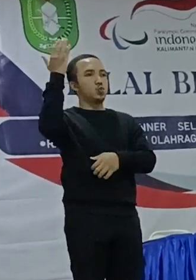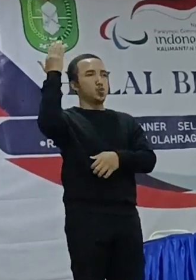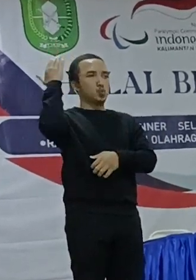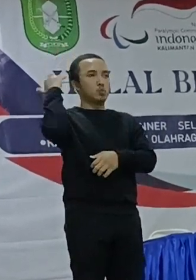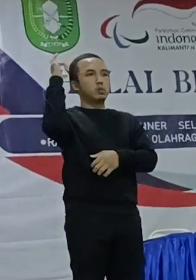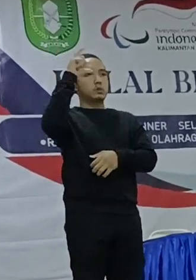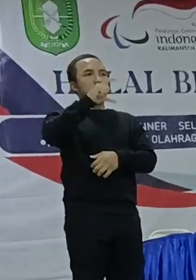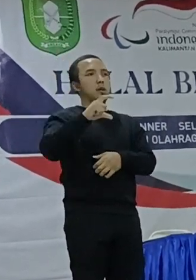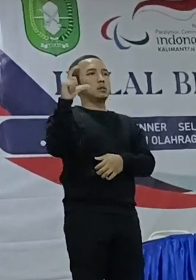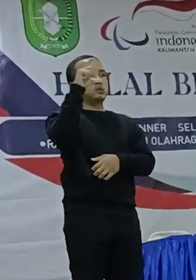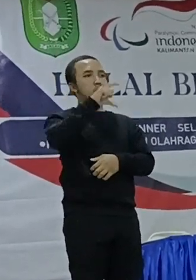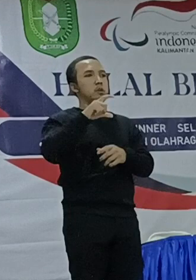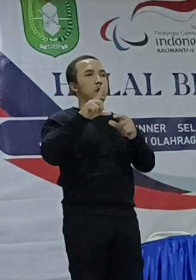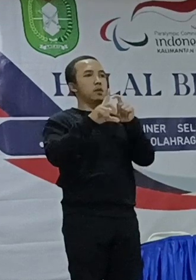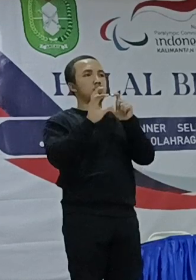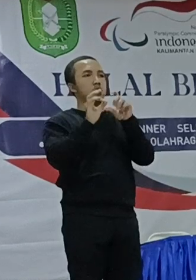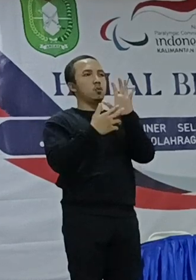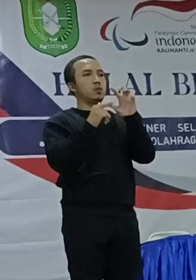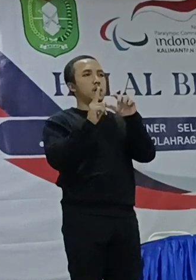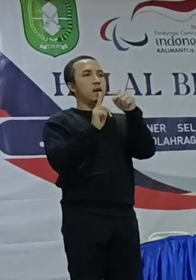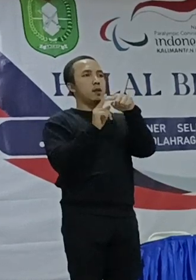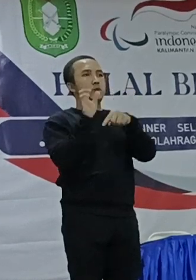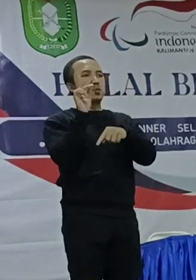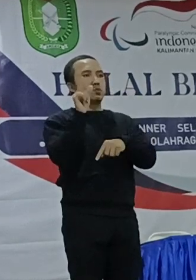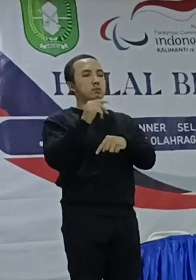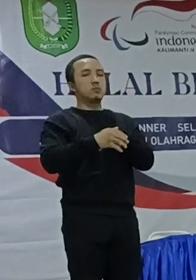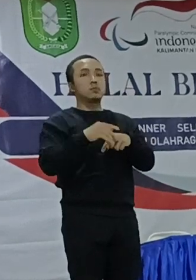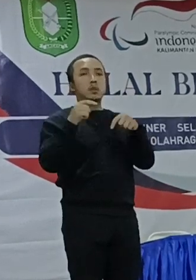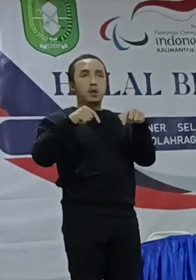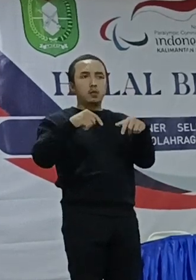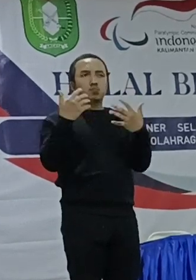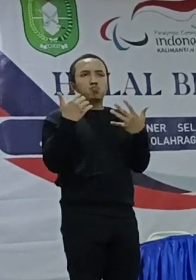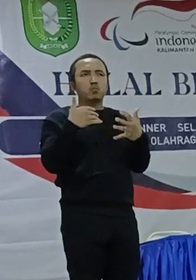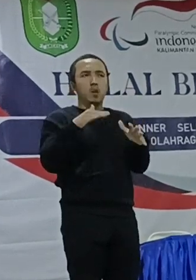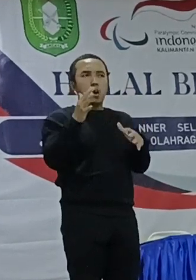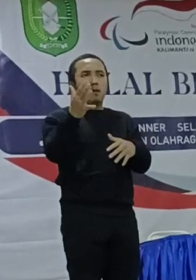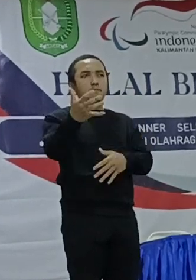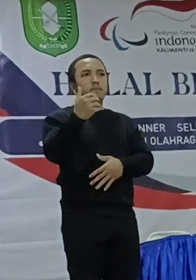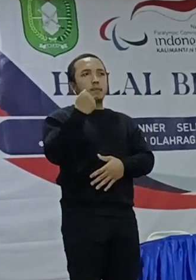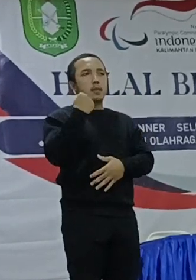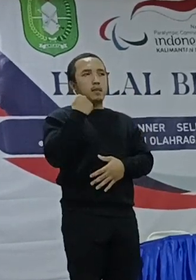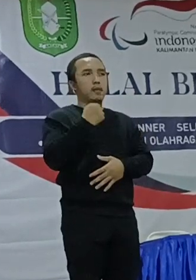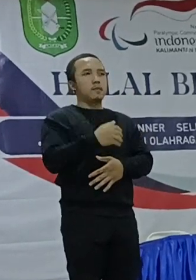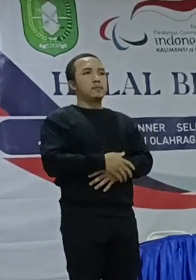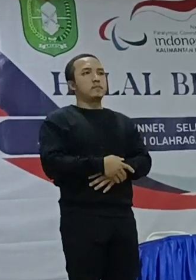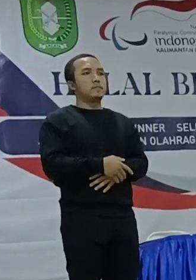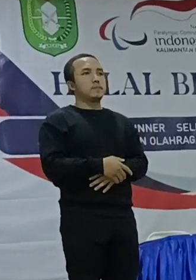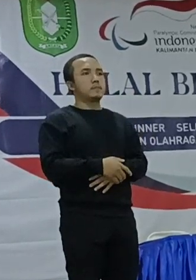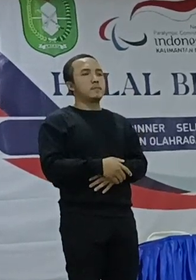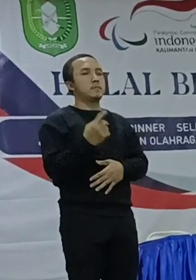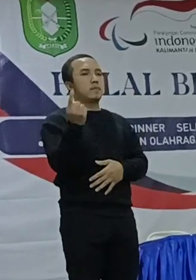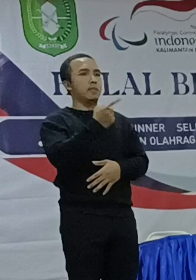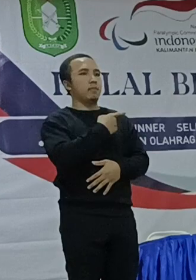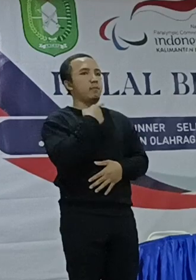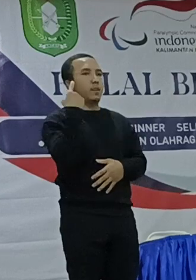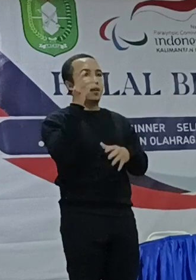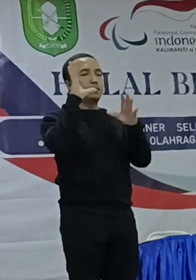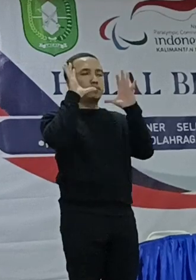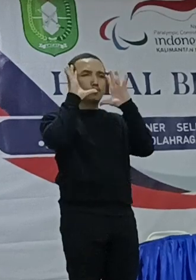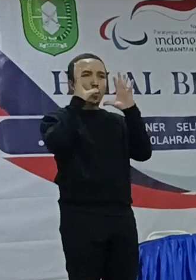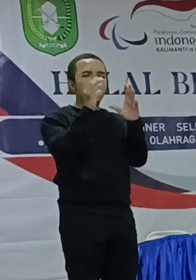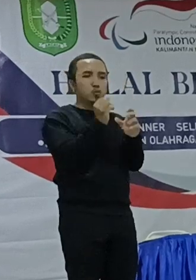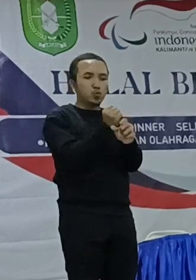donatur kecil-kecil, kalau sekarang kita sudah ambil alih, mari kita fokus bersama kita bersama. Dan saya